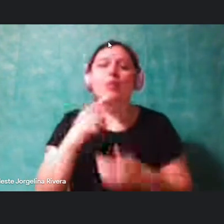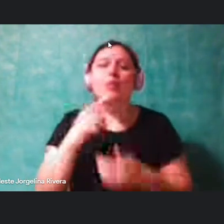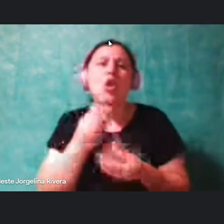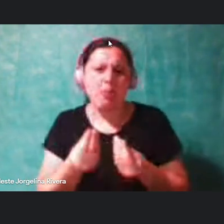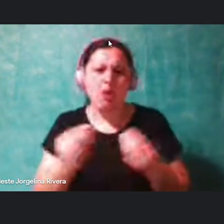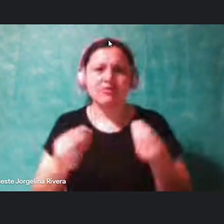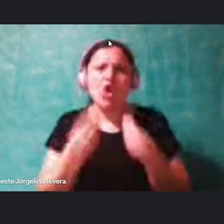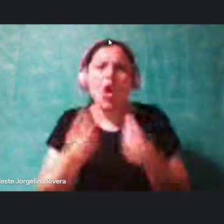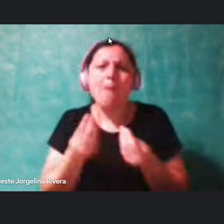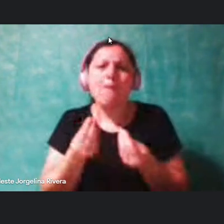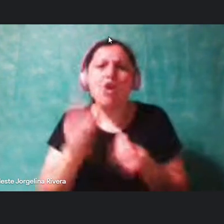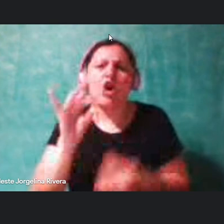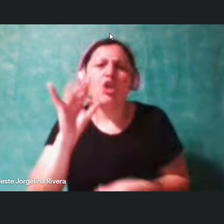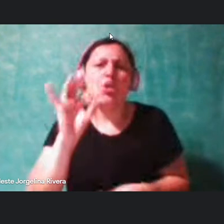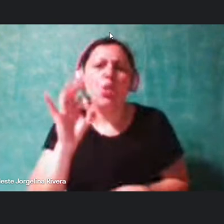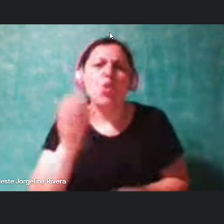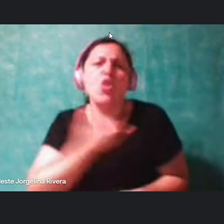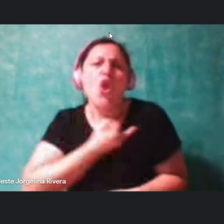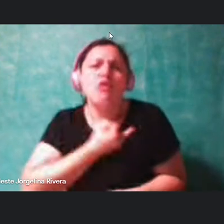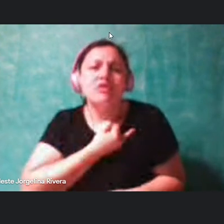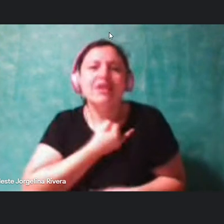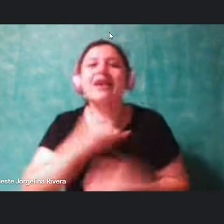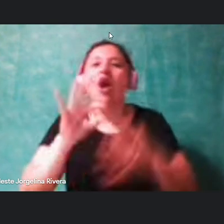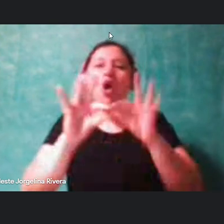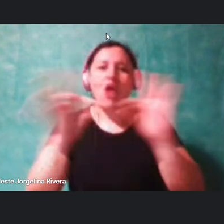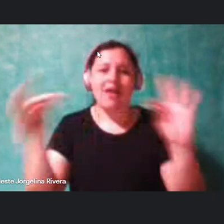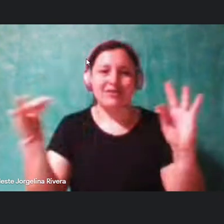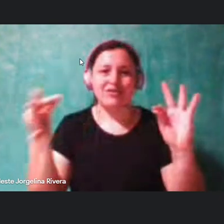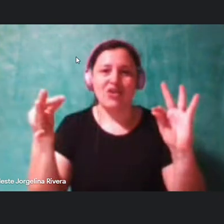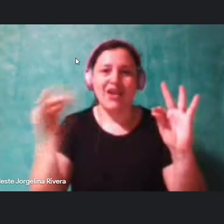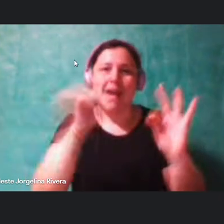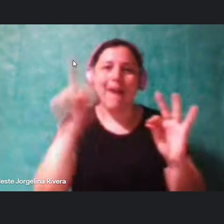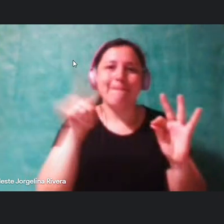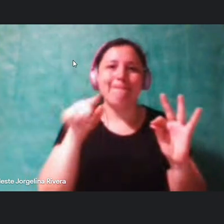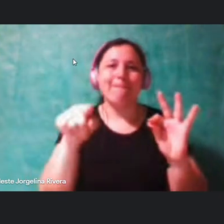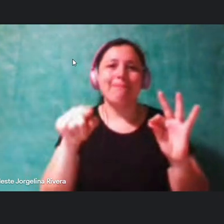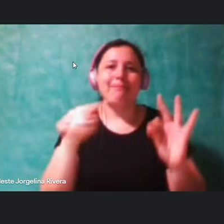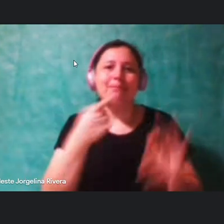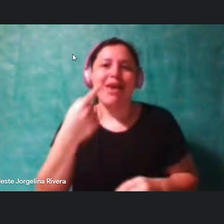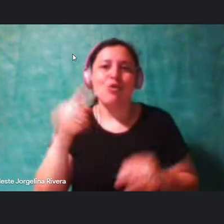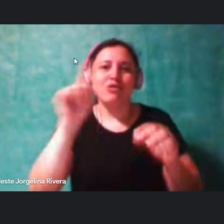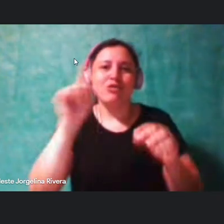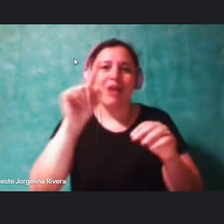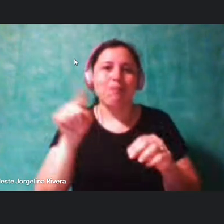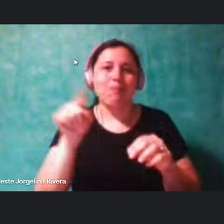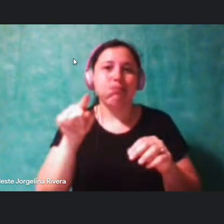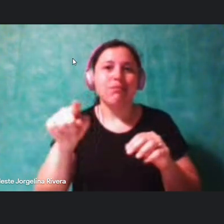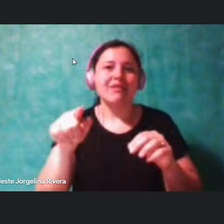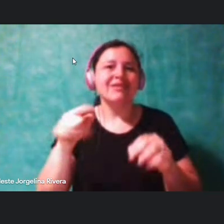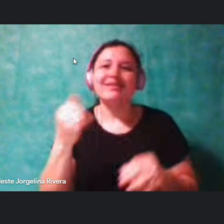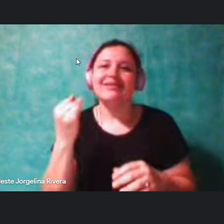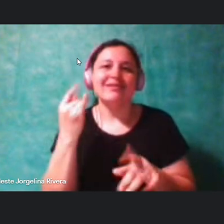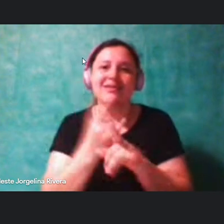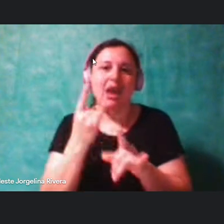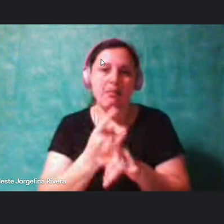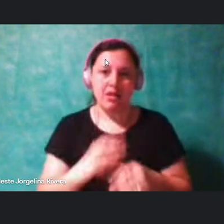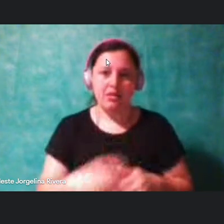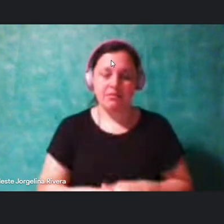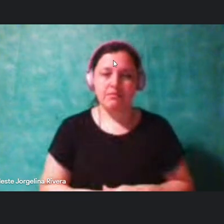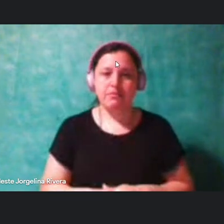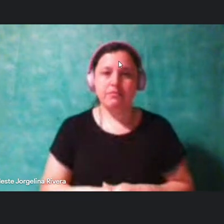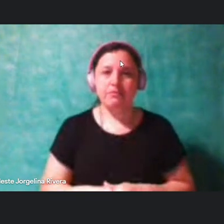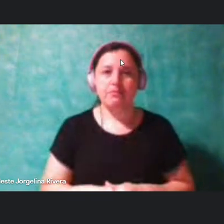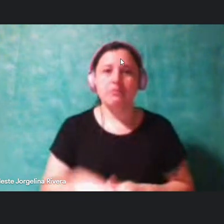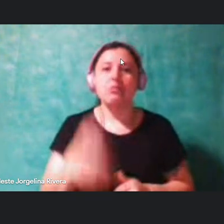de esa pregunta va a estar en presente. Si el auxiliar que aparece es did, quiere decir que el verbo de